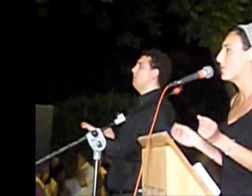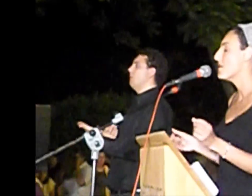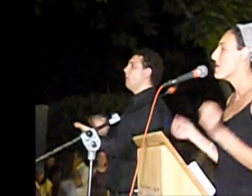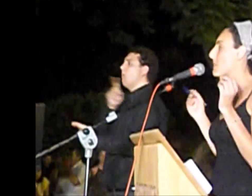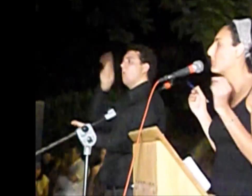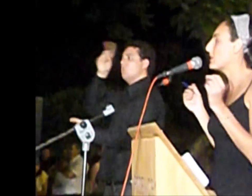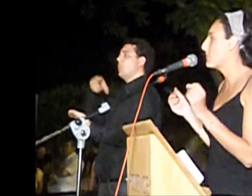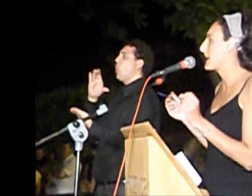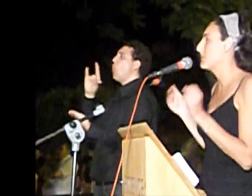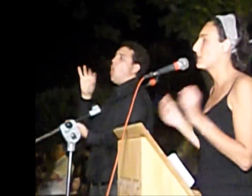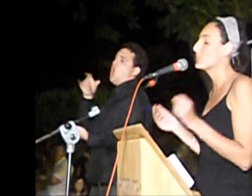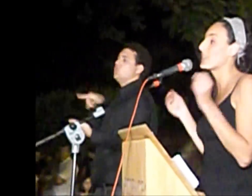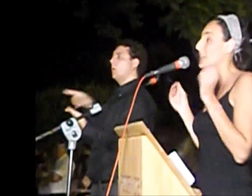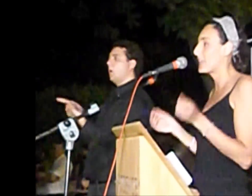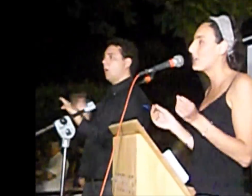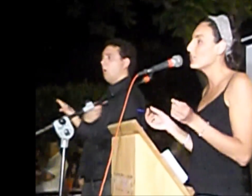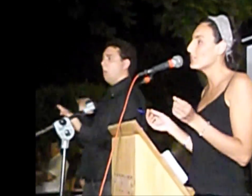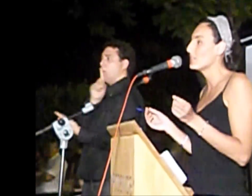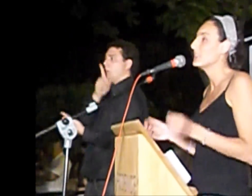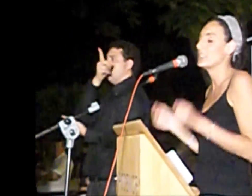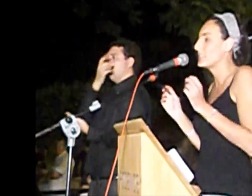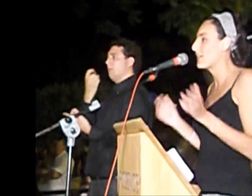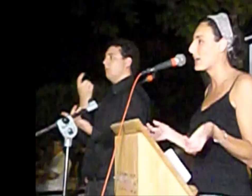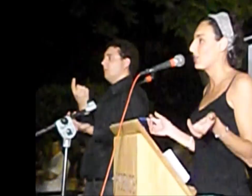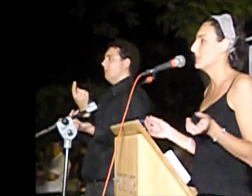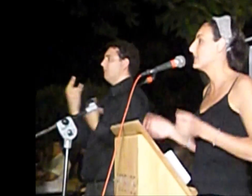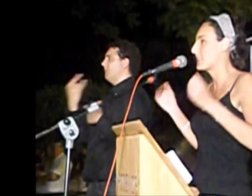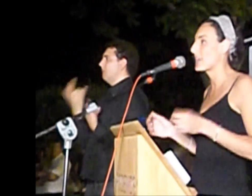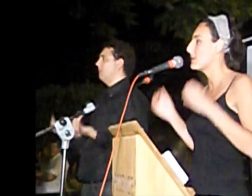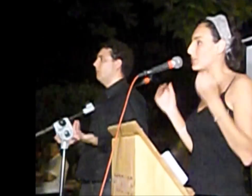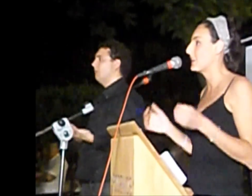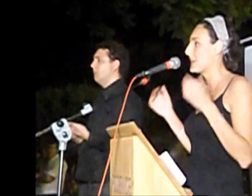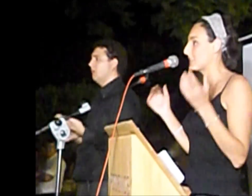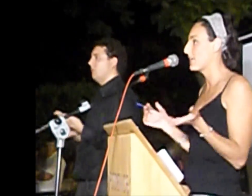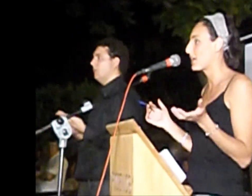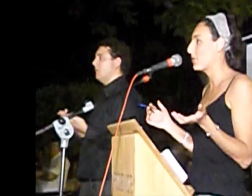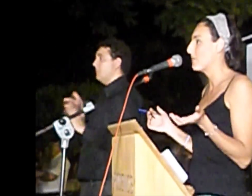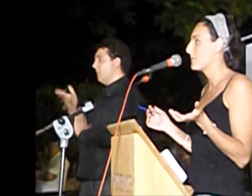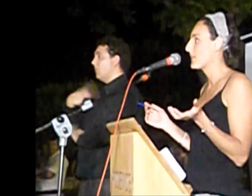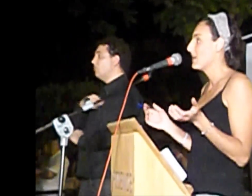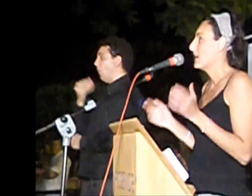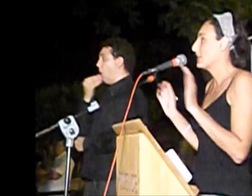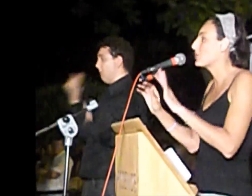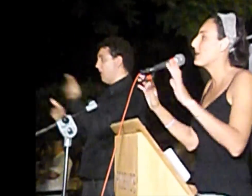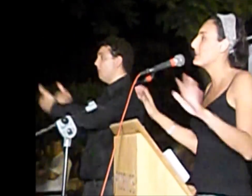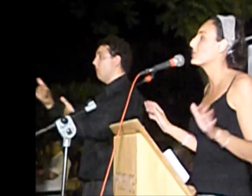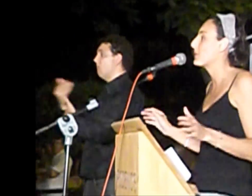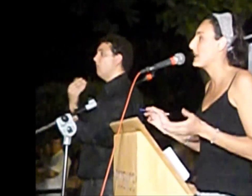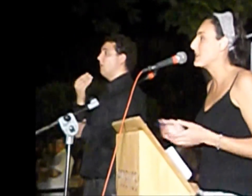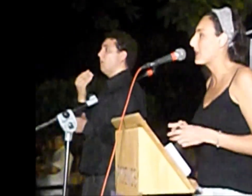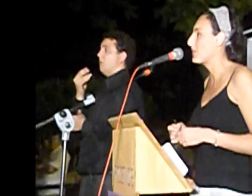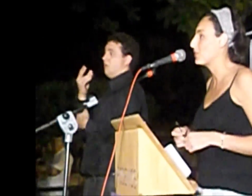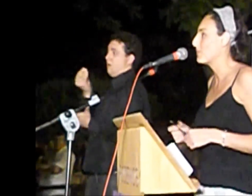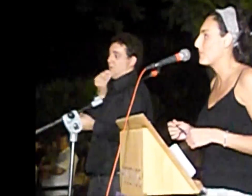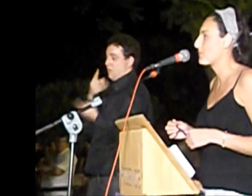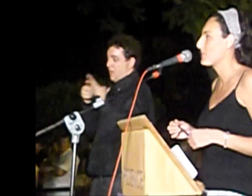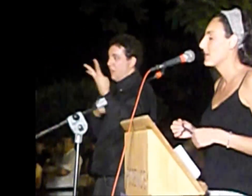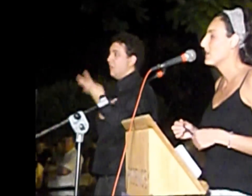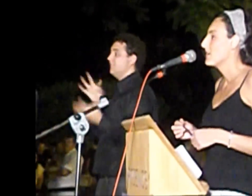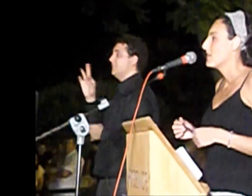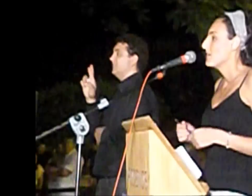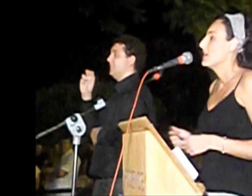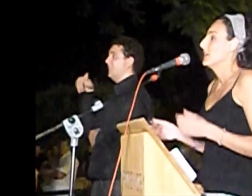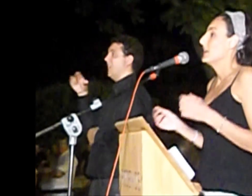de saberlo vamos a comer alimentos transgénicos sin saberlo y sin tener la posibilidad de saberlo eso Solamente sobre